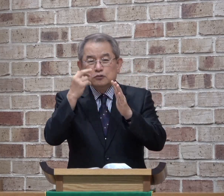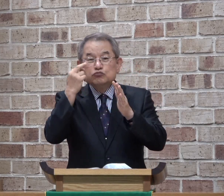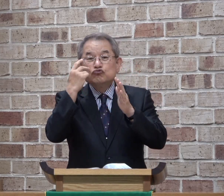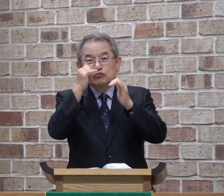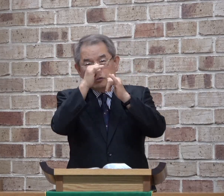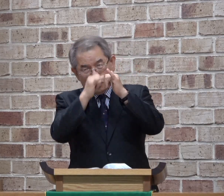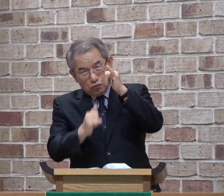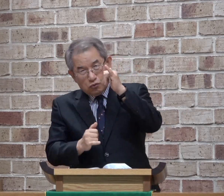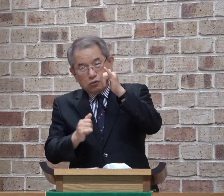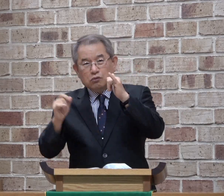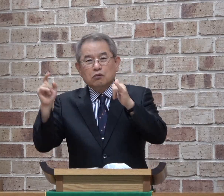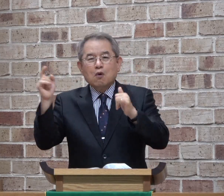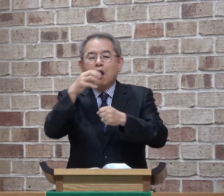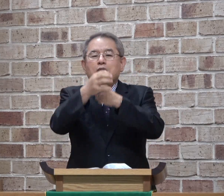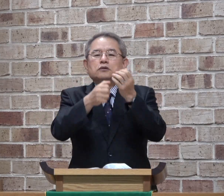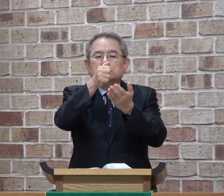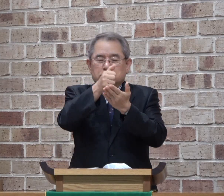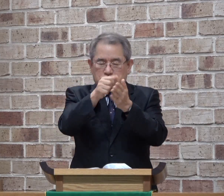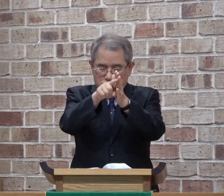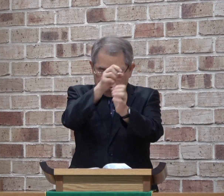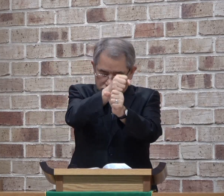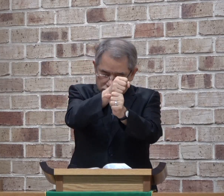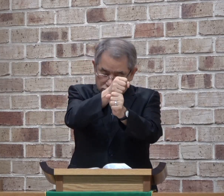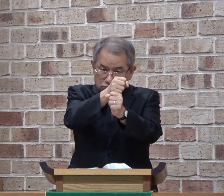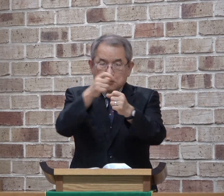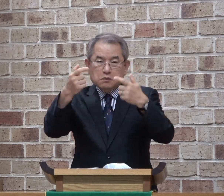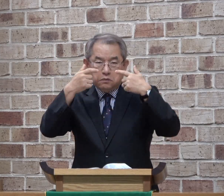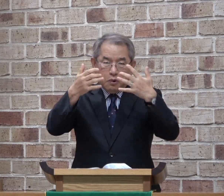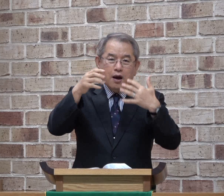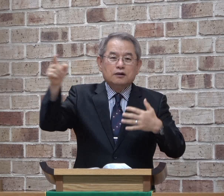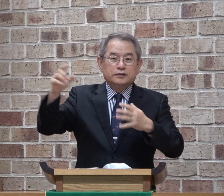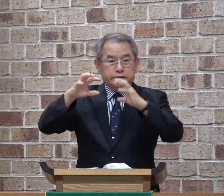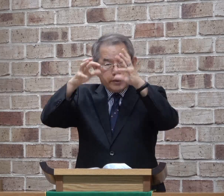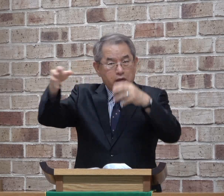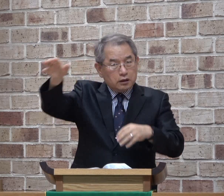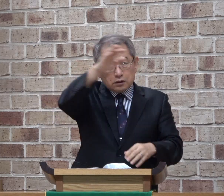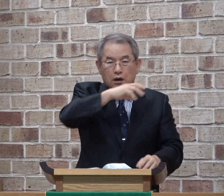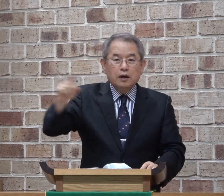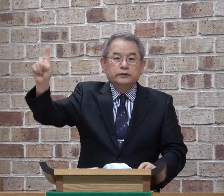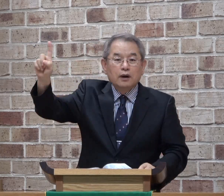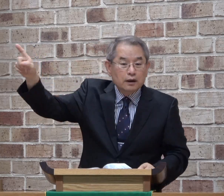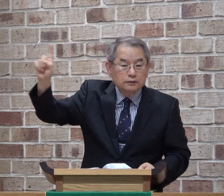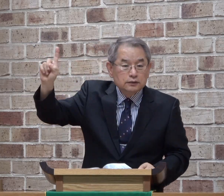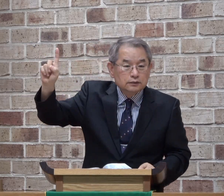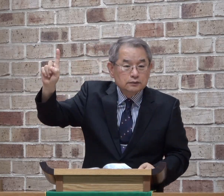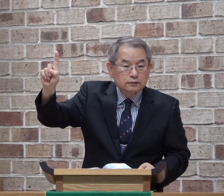예전부터 역사적으로 지금까지 하나님을 잘 신뢰하는 그런 나라였습니다.